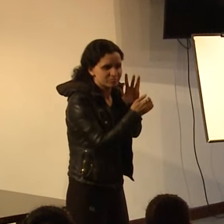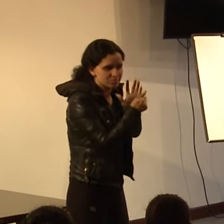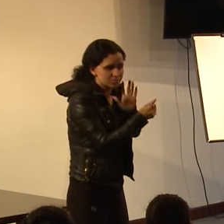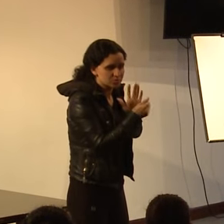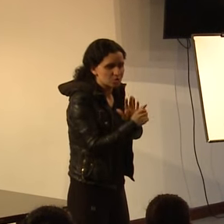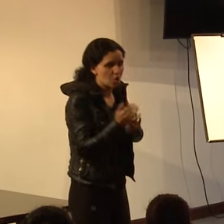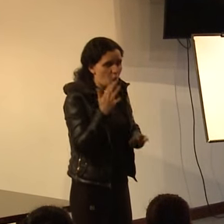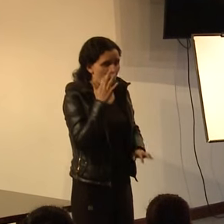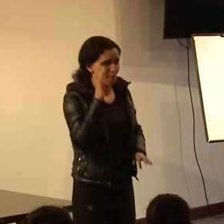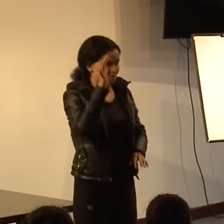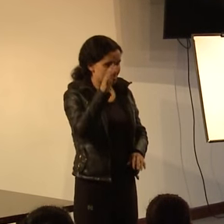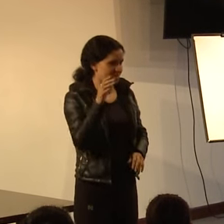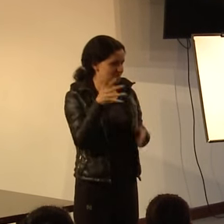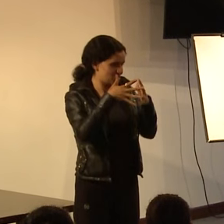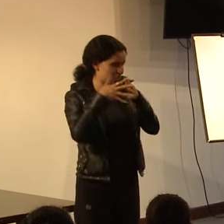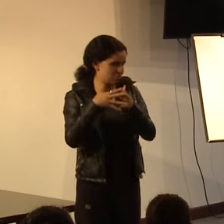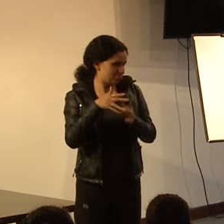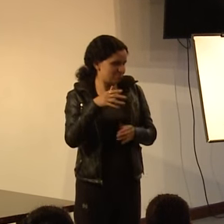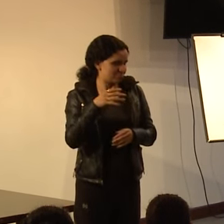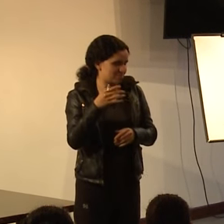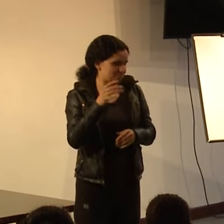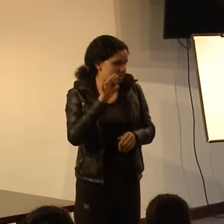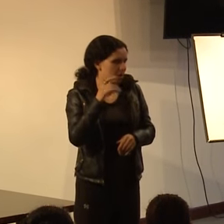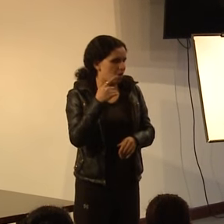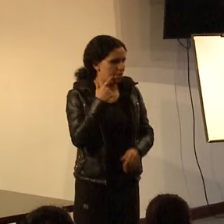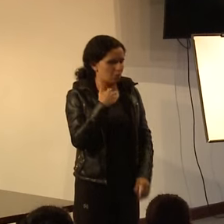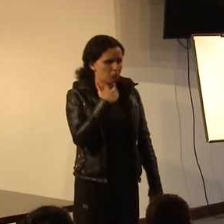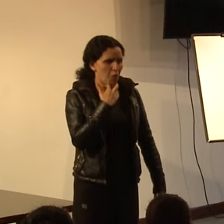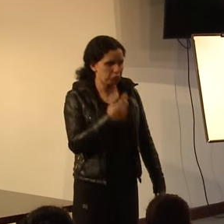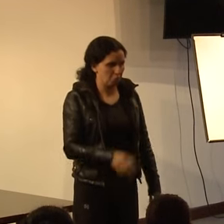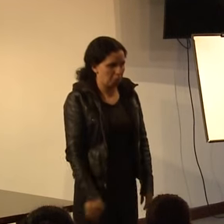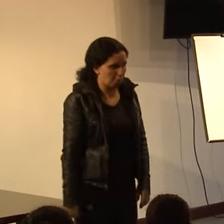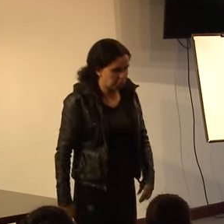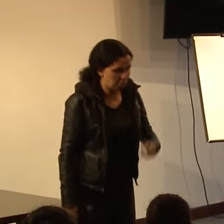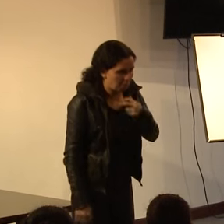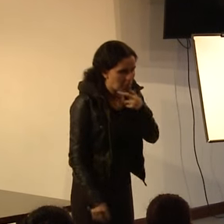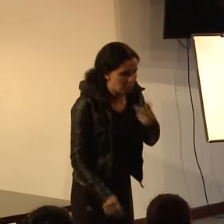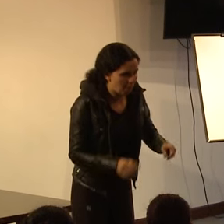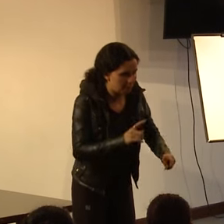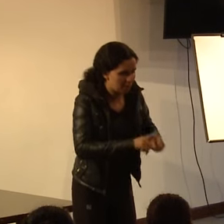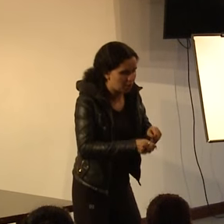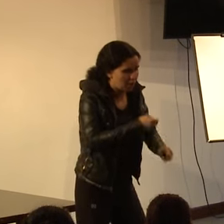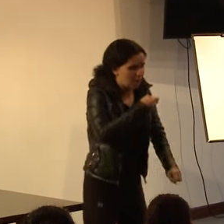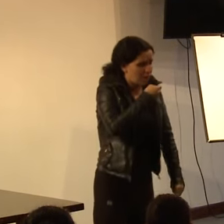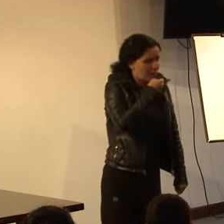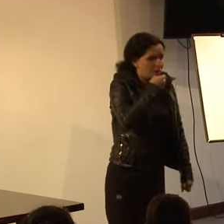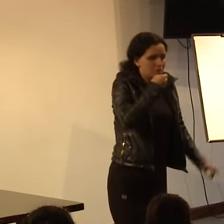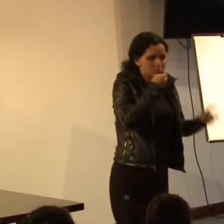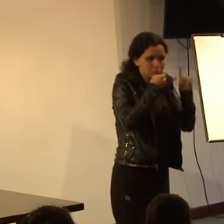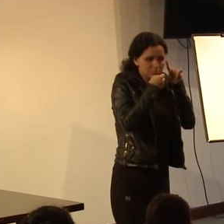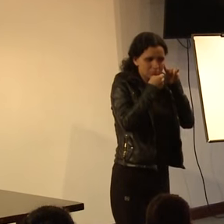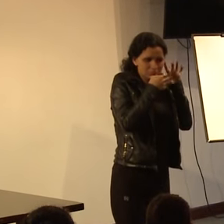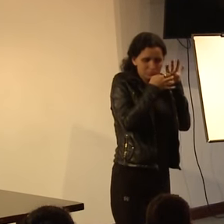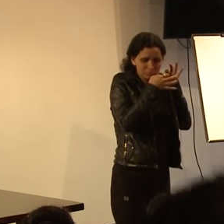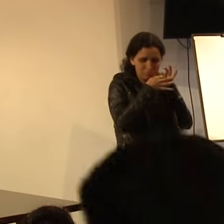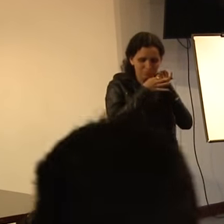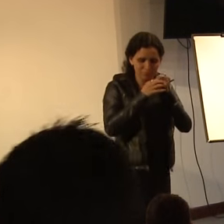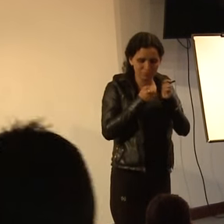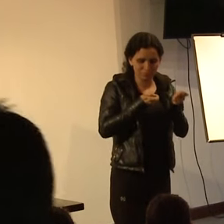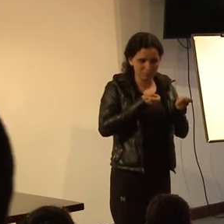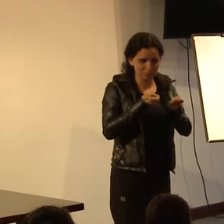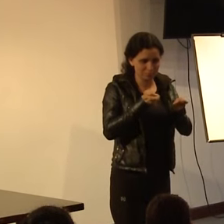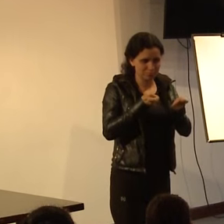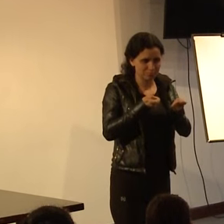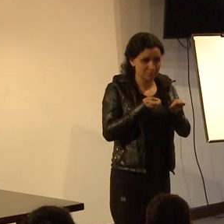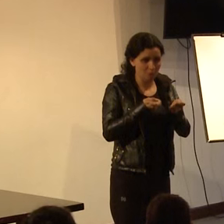negro muy famoso? El tipo tenía una voz horrible, pero cantaba precioso, porque tenía un oído perfecto, ¿sí? Entonces, fíjense que